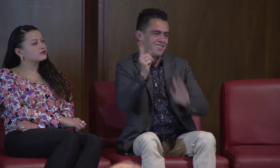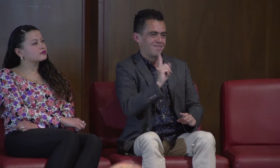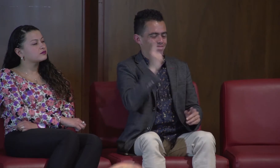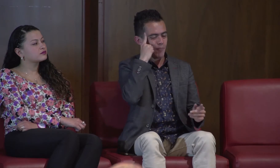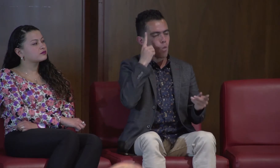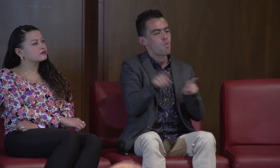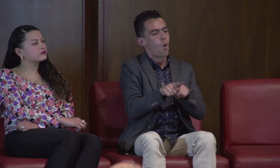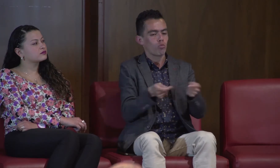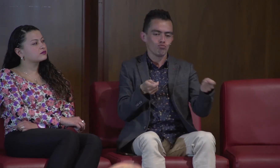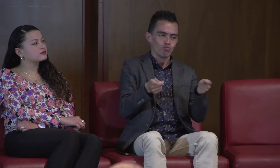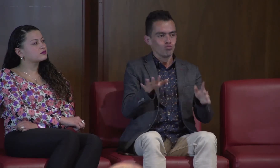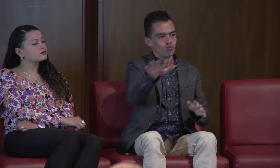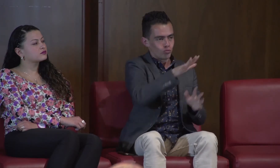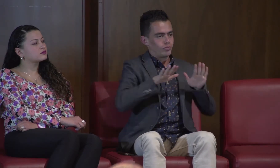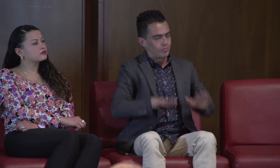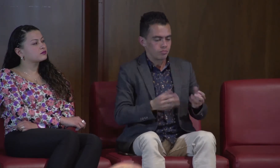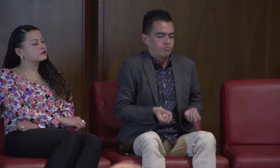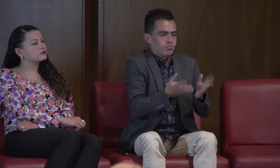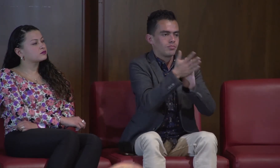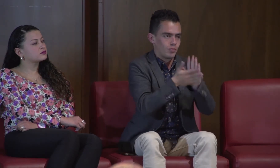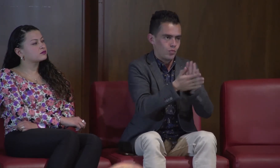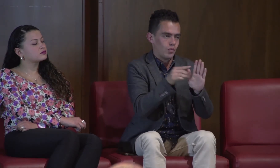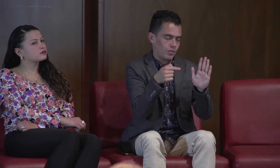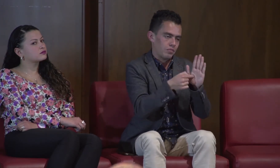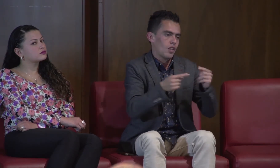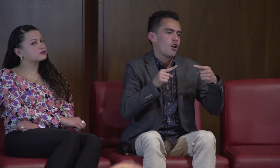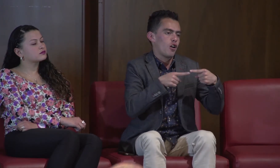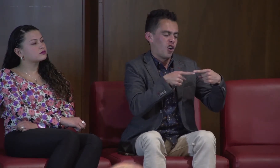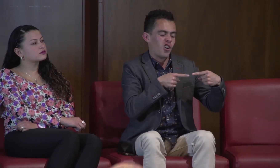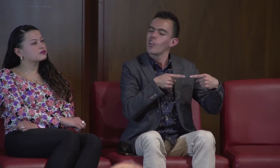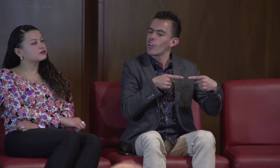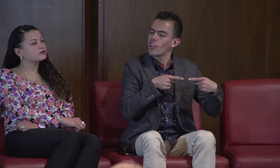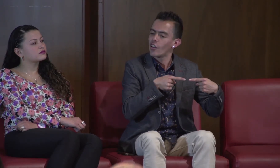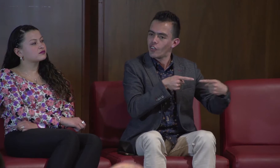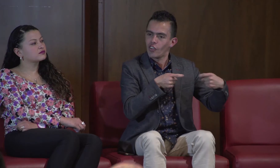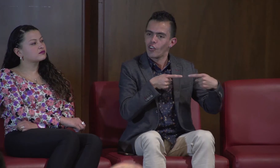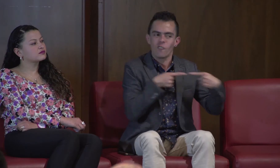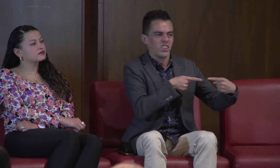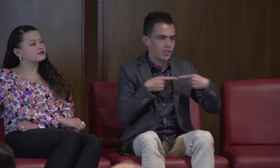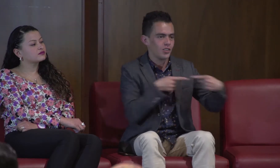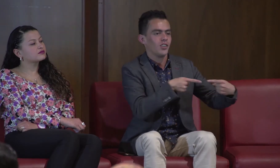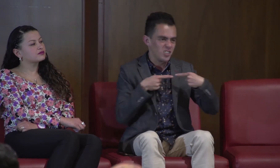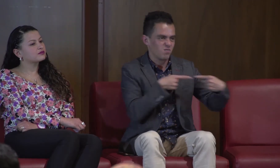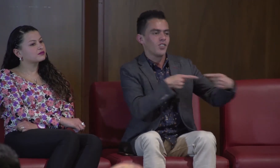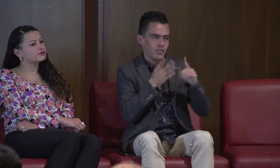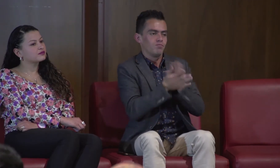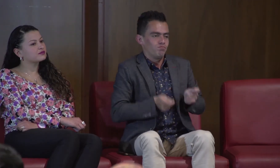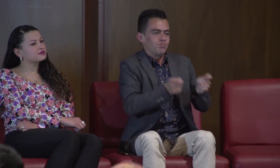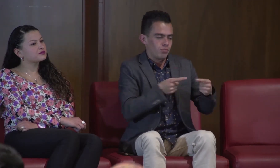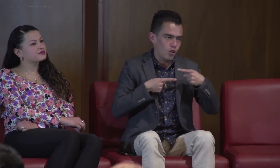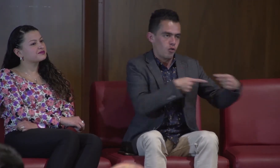no queríamos que generara ciertas reacciones en otras personas o confusiones en las personas que pudieran ver este trabajo final.